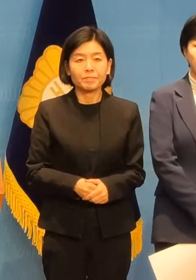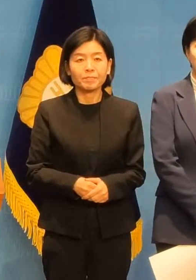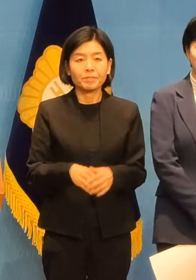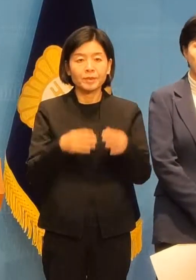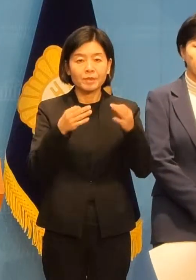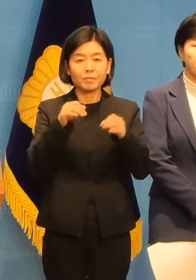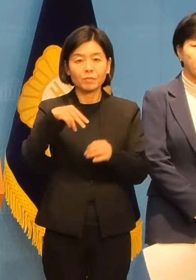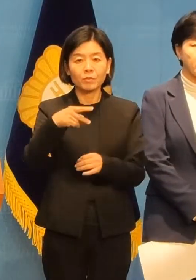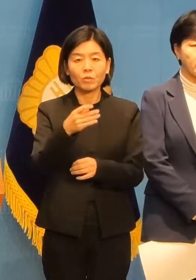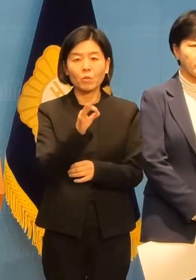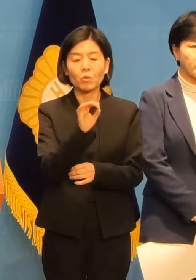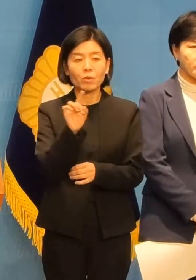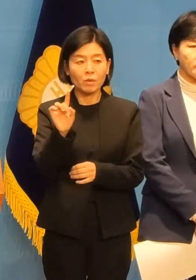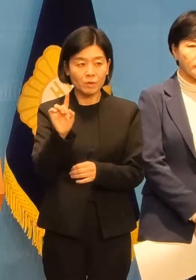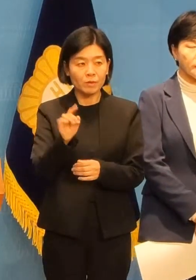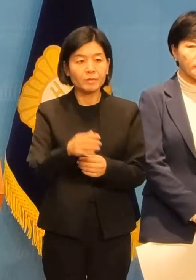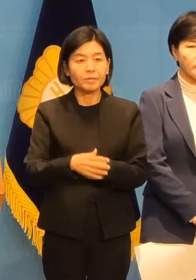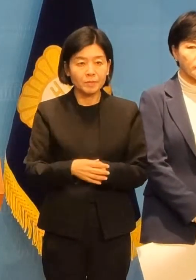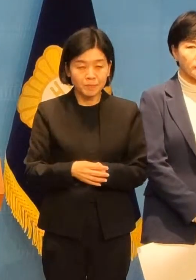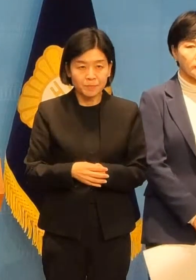김동아 의원님 모셨습니다.